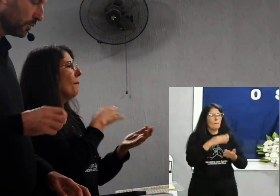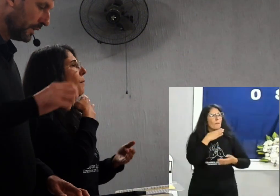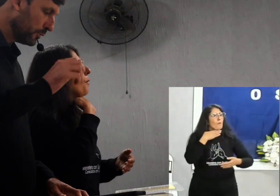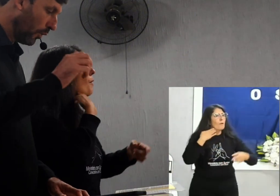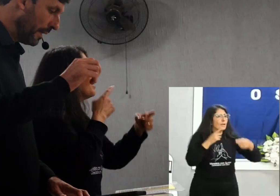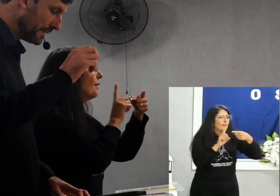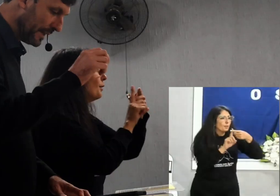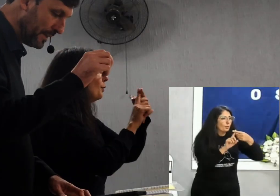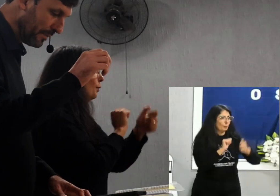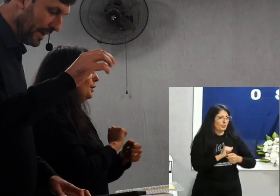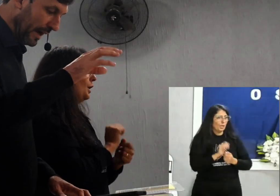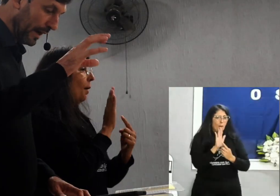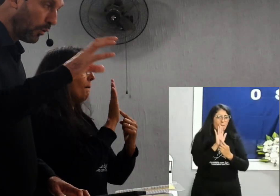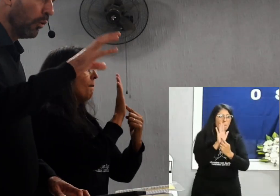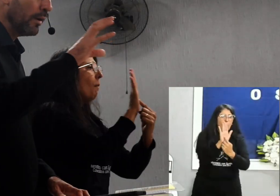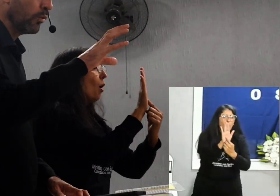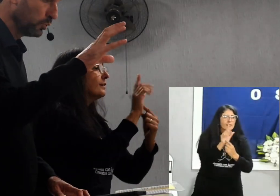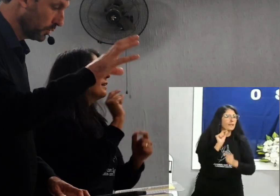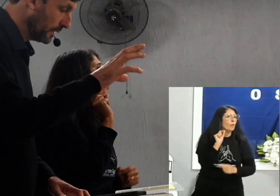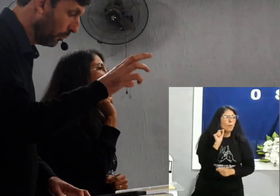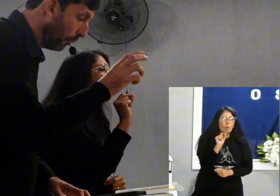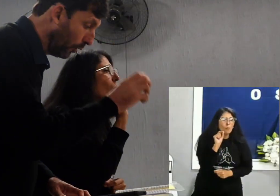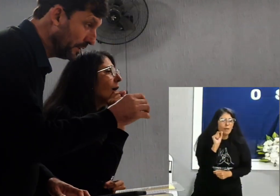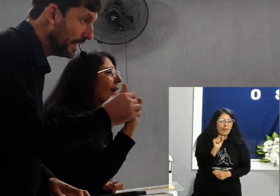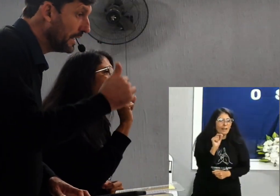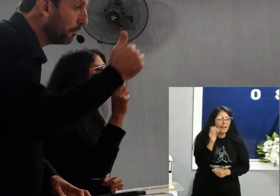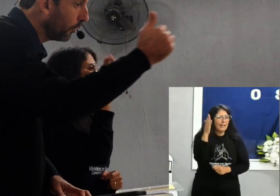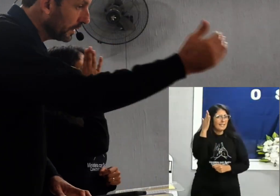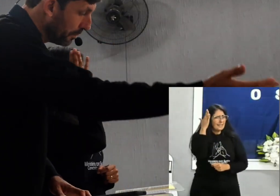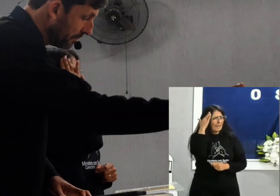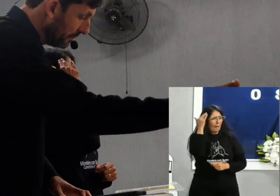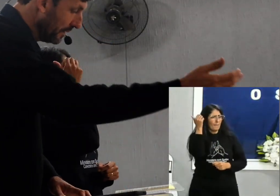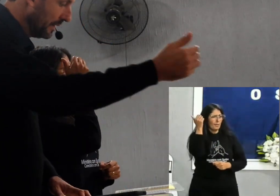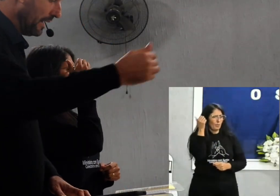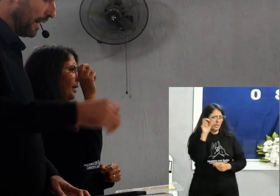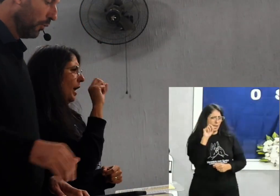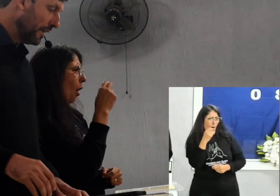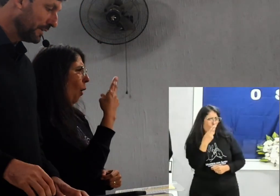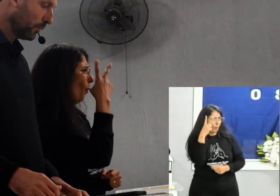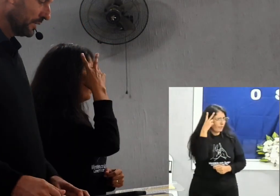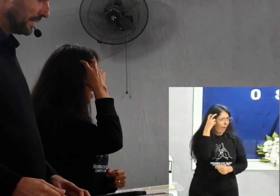de Deus. O texto começa aí com uma conjunção pois, e aí aponta